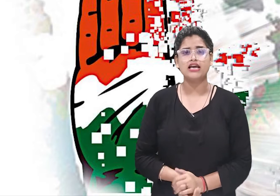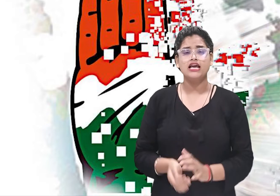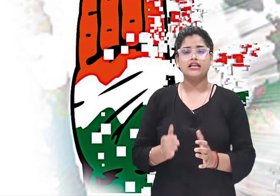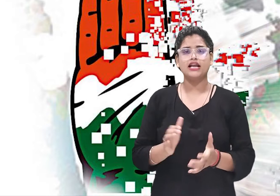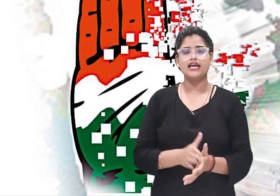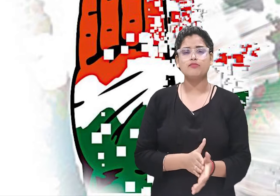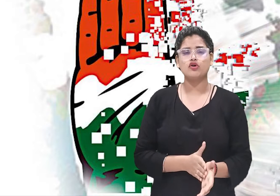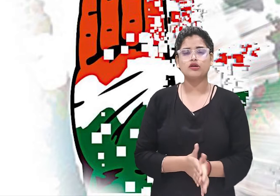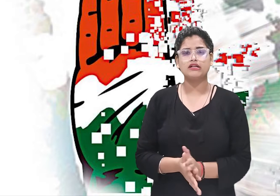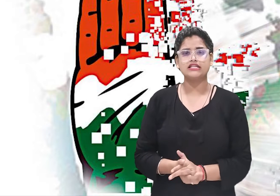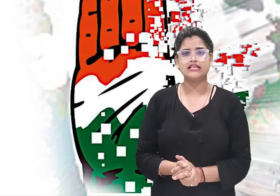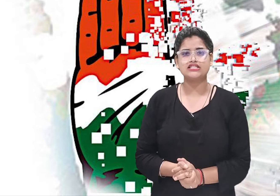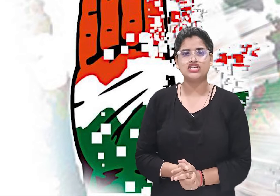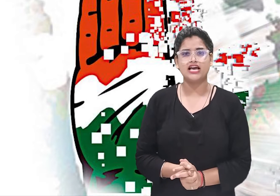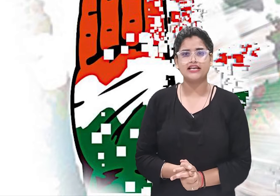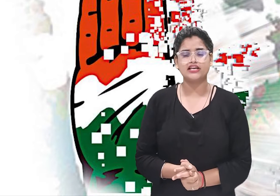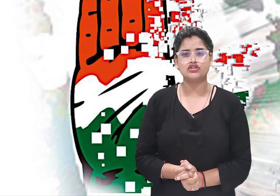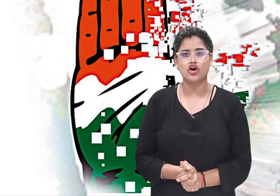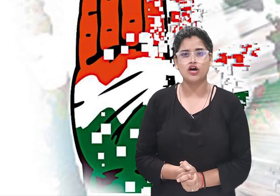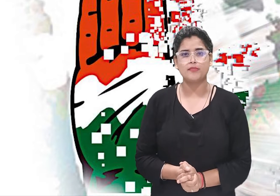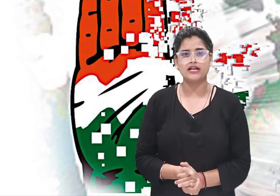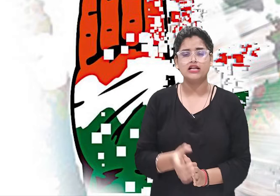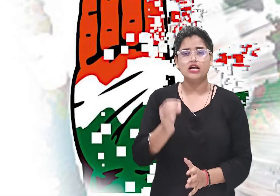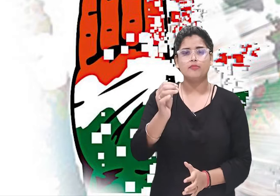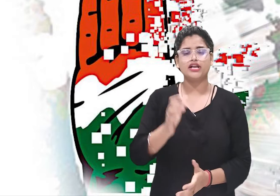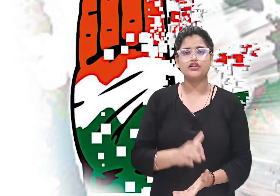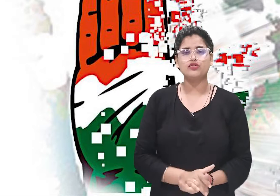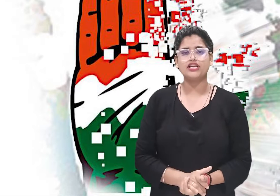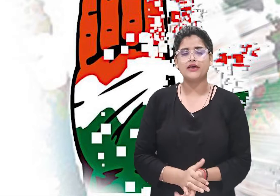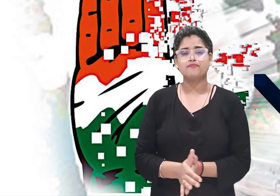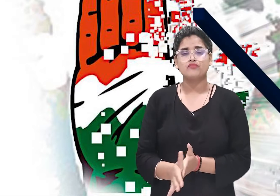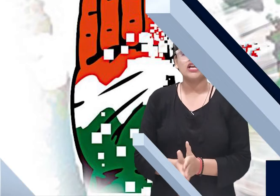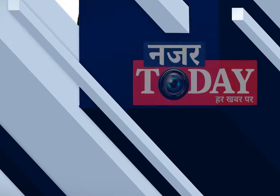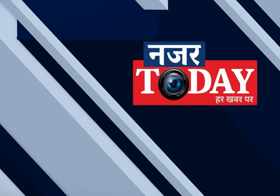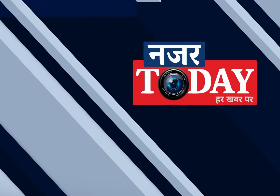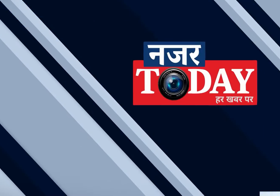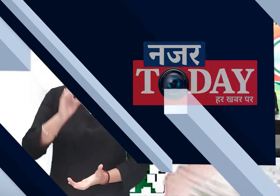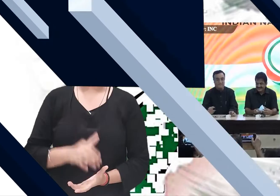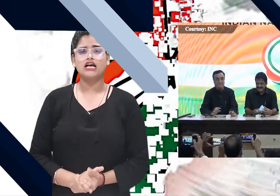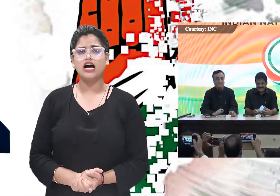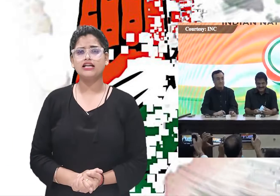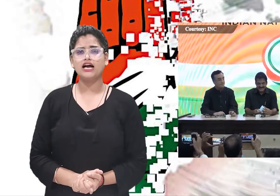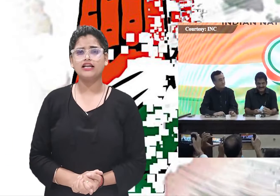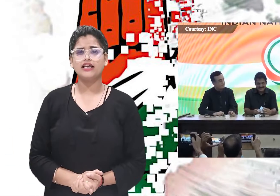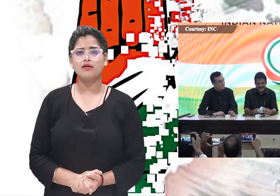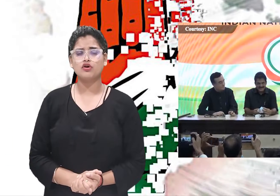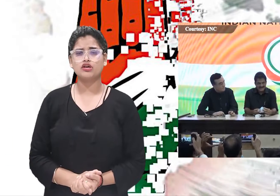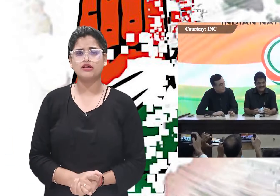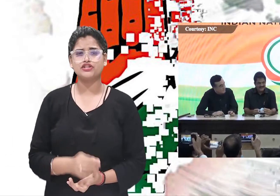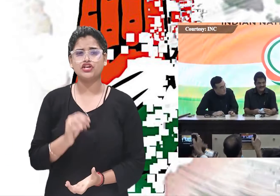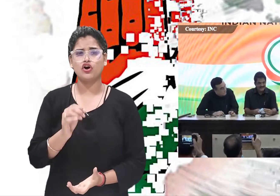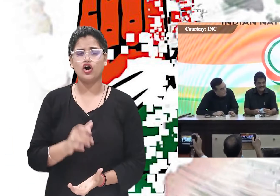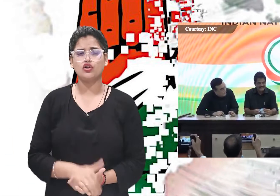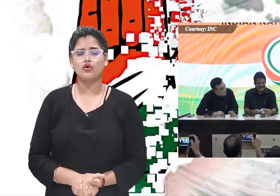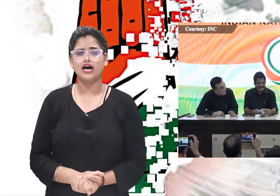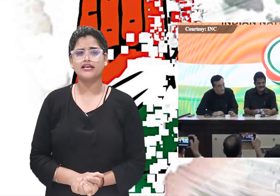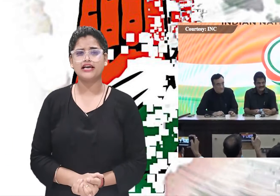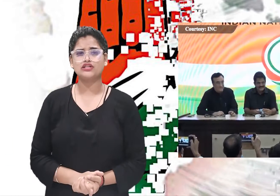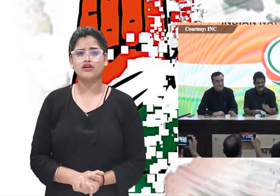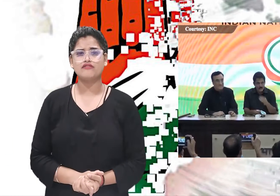नए मुख्यमंत्री के चेहरे के तौर पर बनी हुई है राजस्थान का नया मुख्यमंत्री कौन होगा यह तो